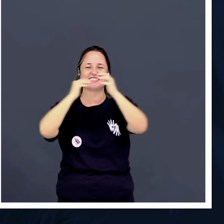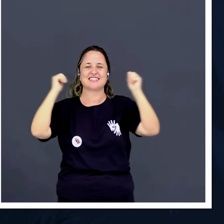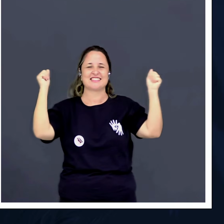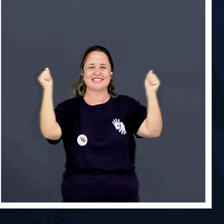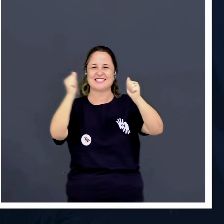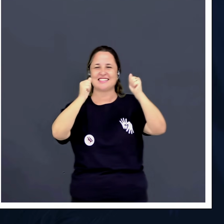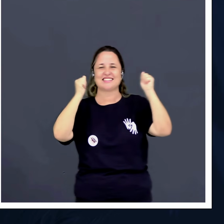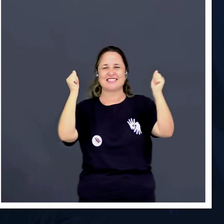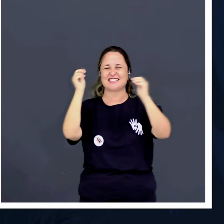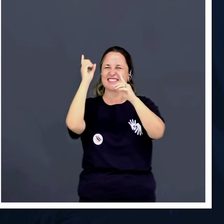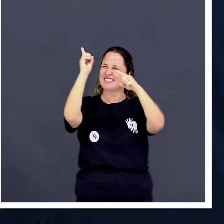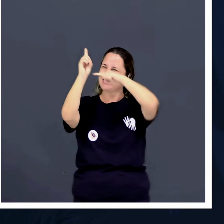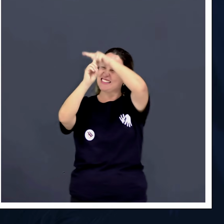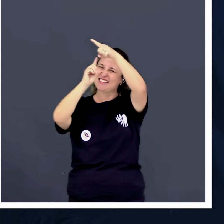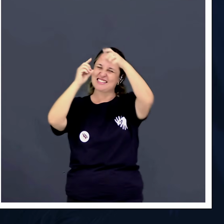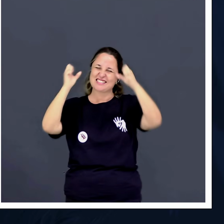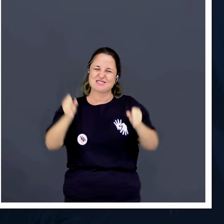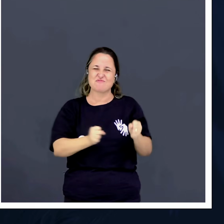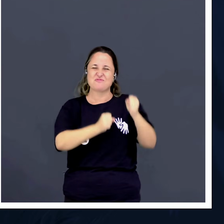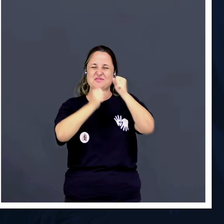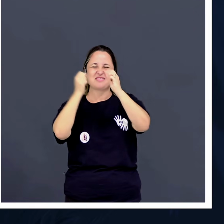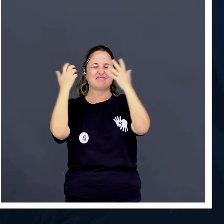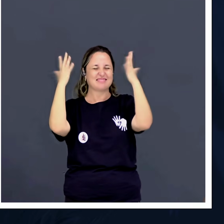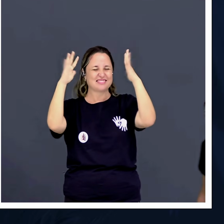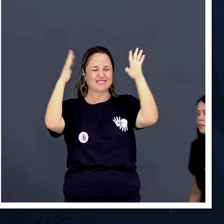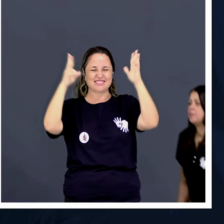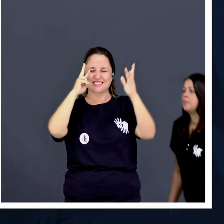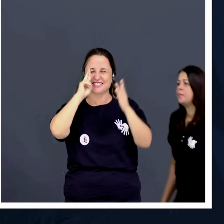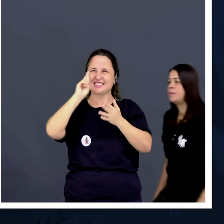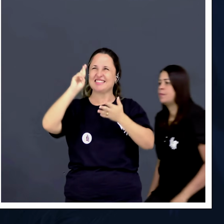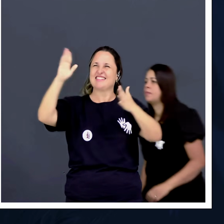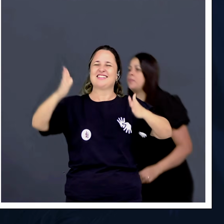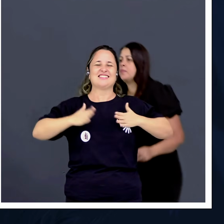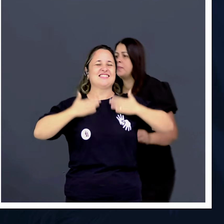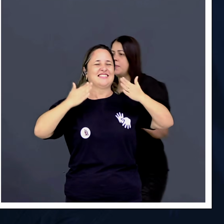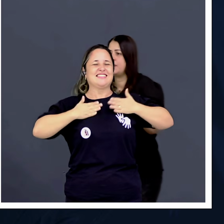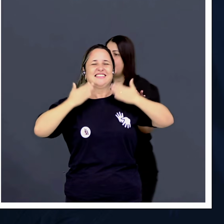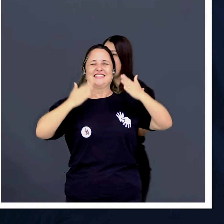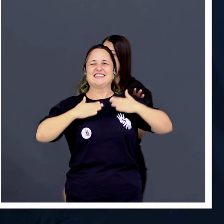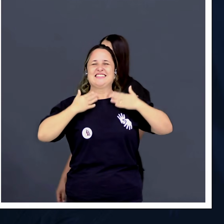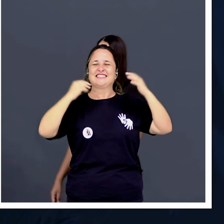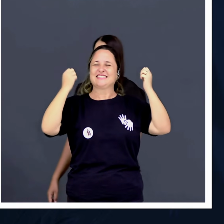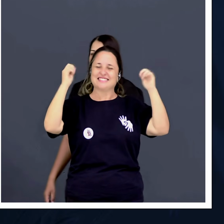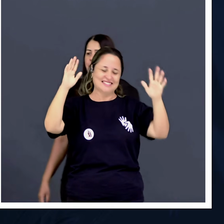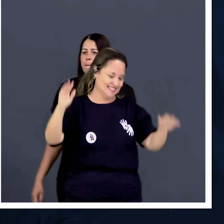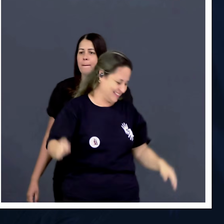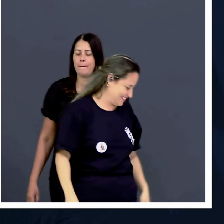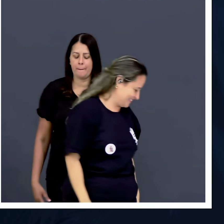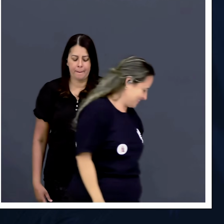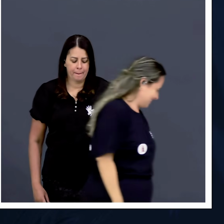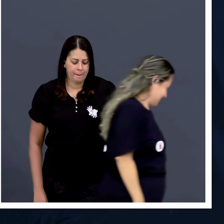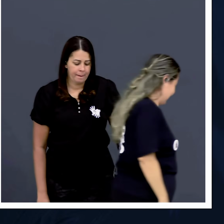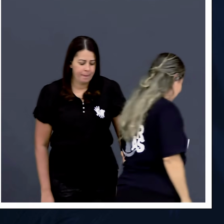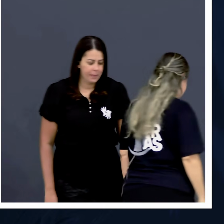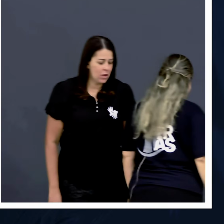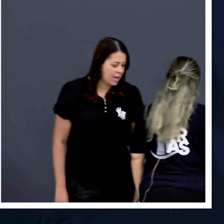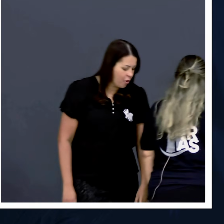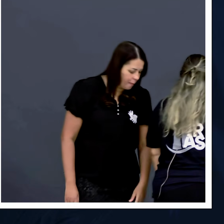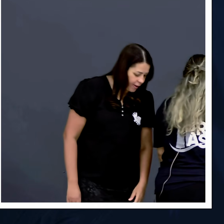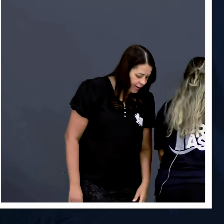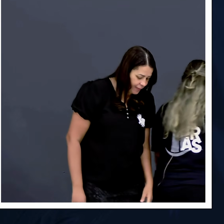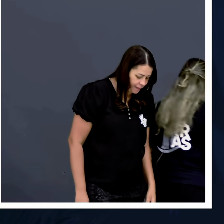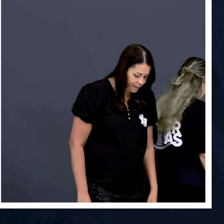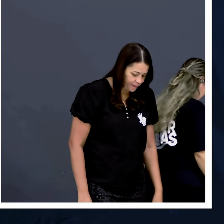Aleluia, tu és santo e poderoso. Aplauda o Senhor com alegria, igreja. Glorifique, diga o quanto Ele é